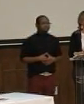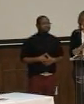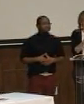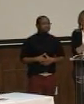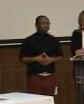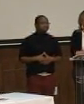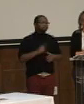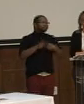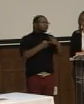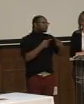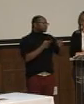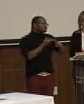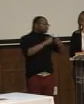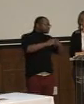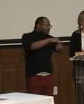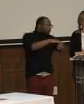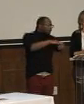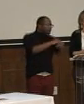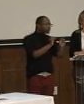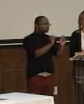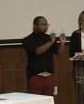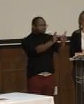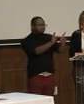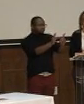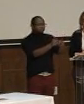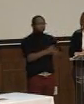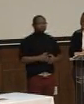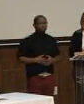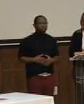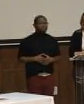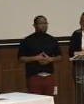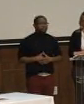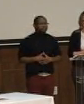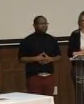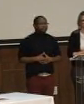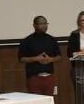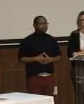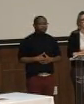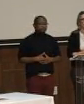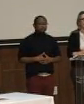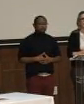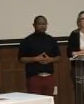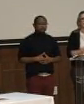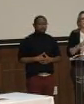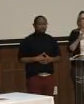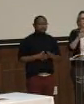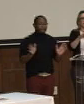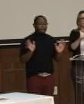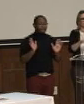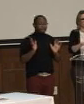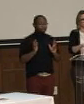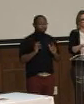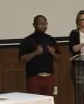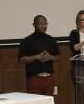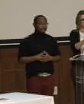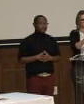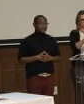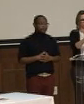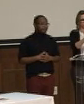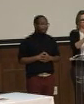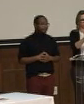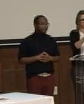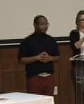Aí depois a gente conversa, então, Érica, tá? Aí a gente vê. Obrigada a todos. Tá.